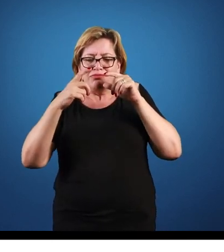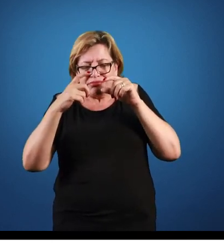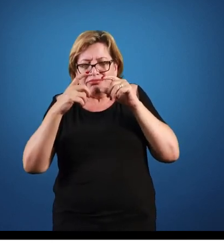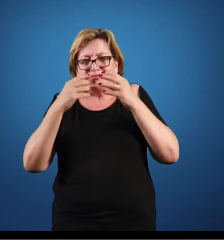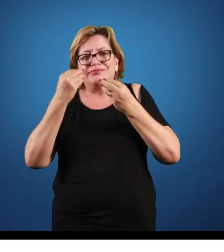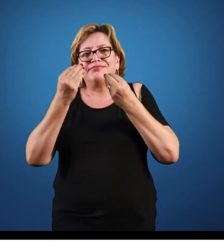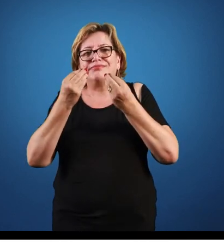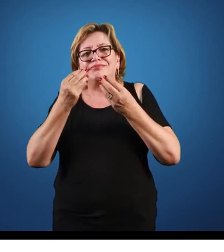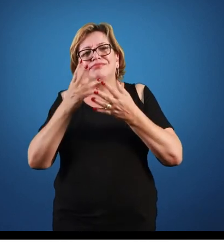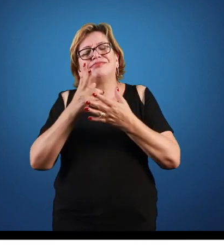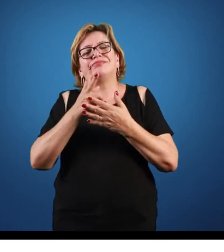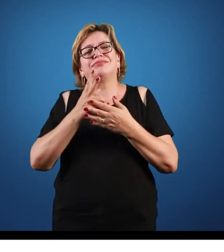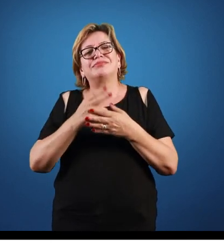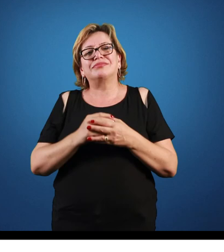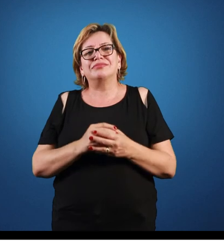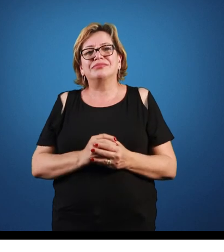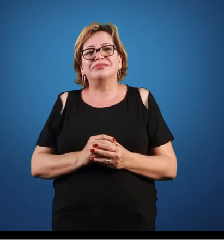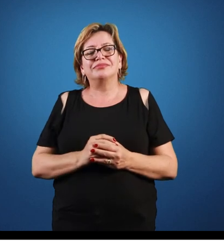celular